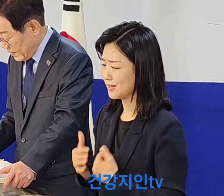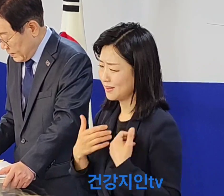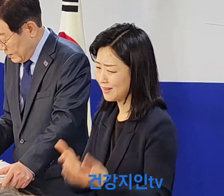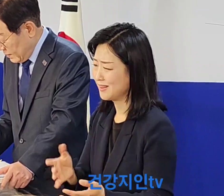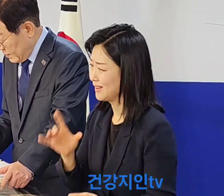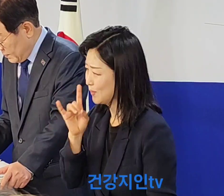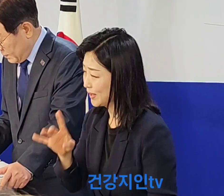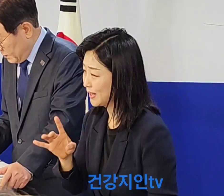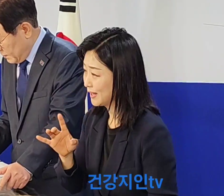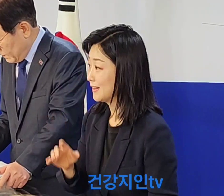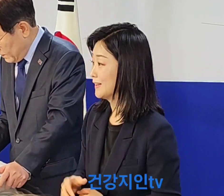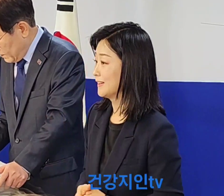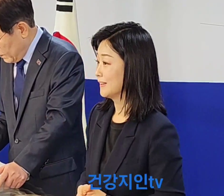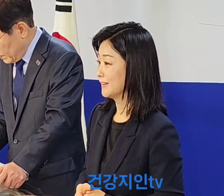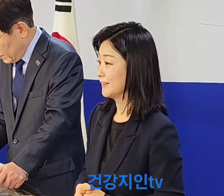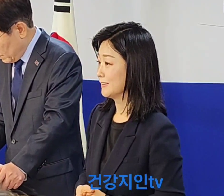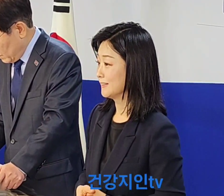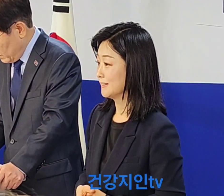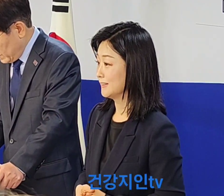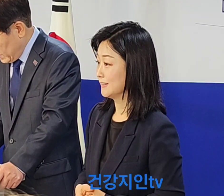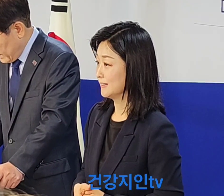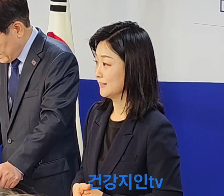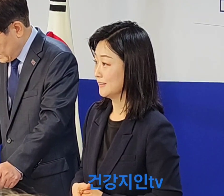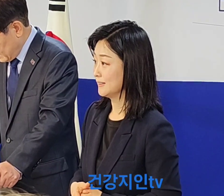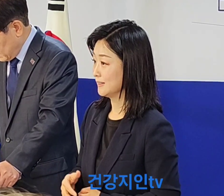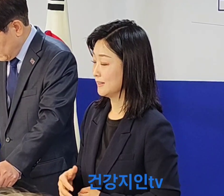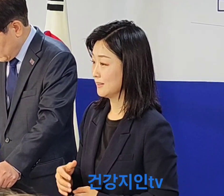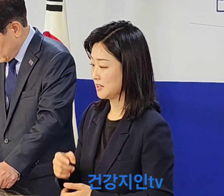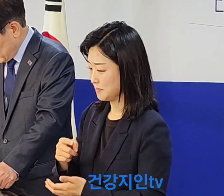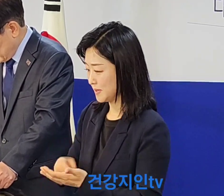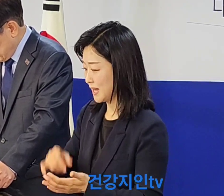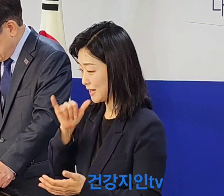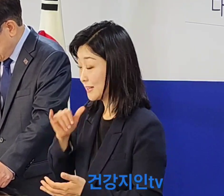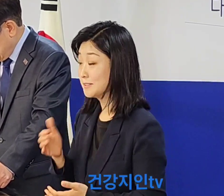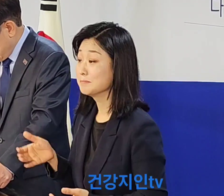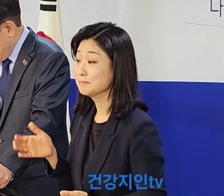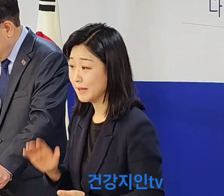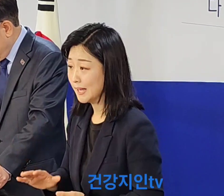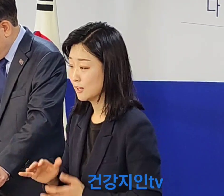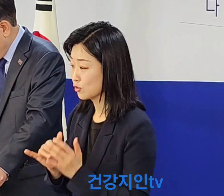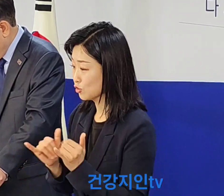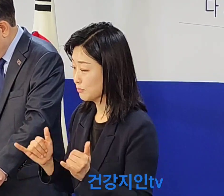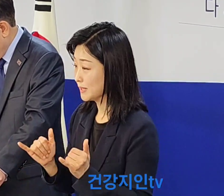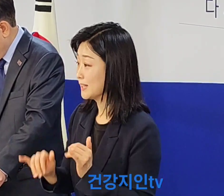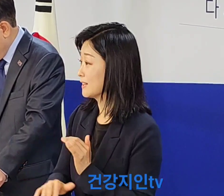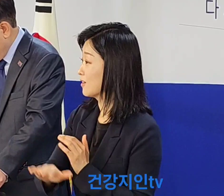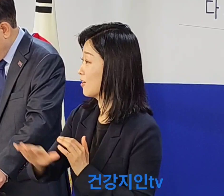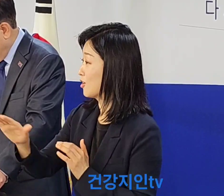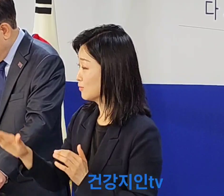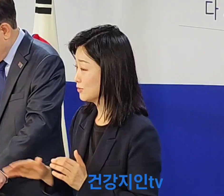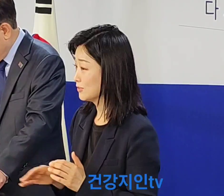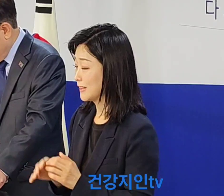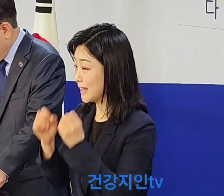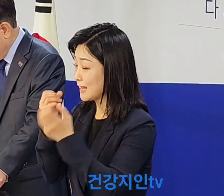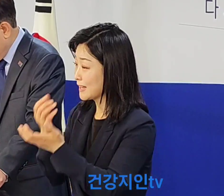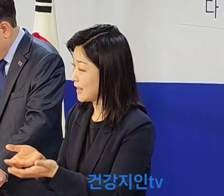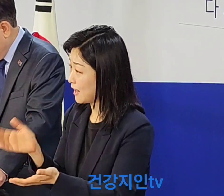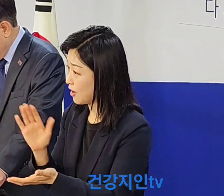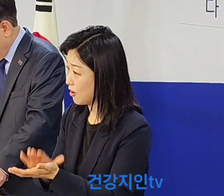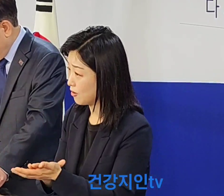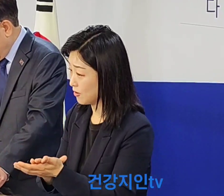때문에 저는 비록 손실이 발생하더라도 이런 국민적, 국가적